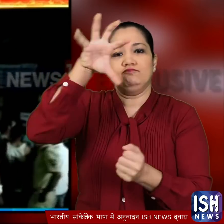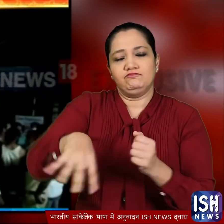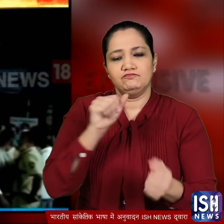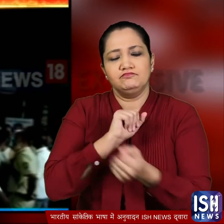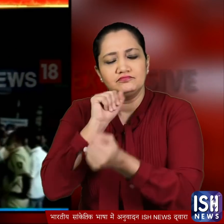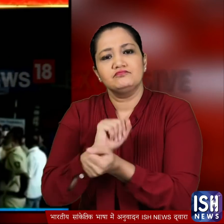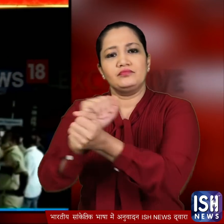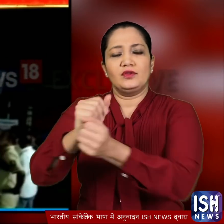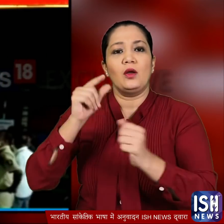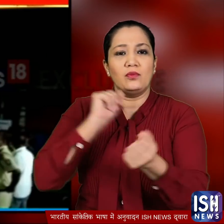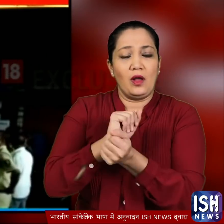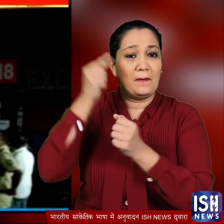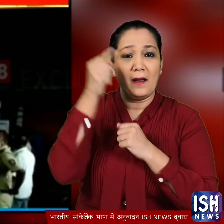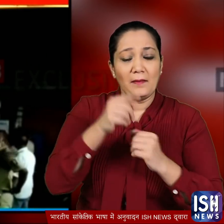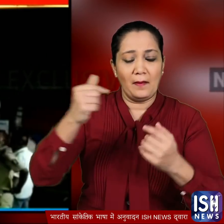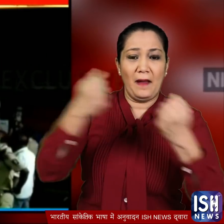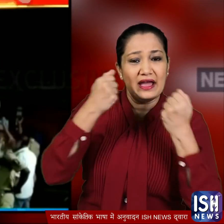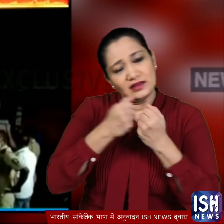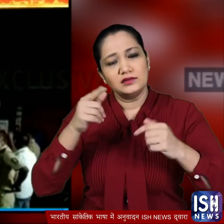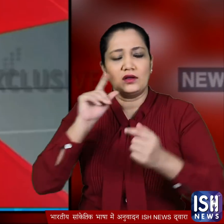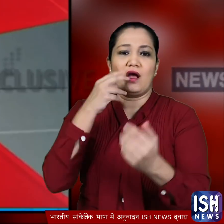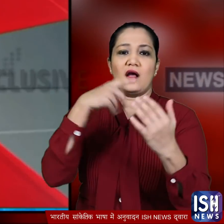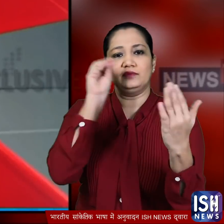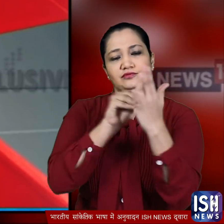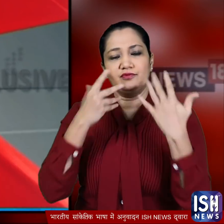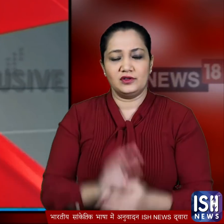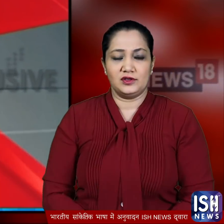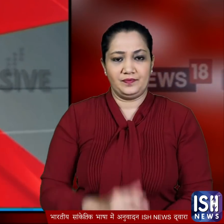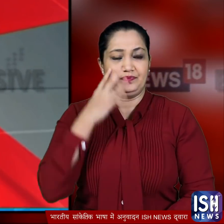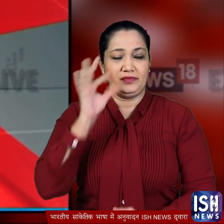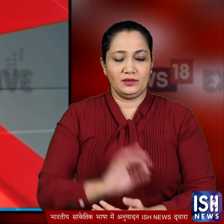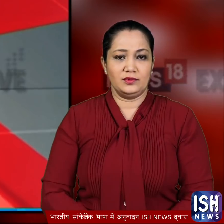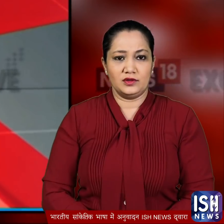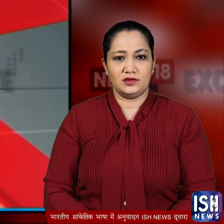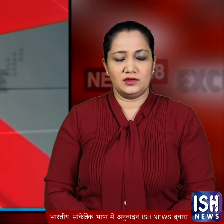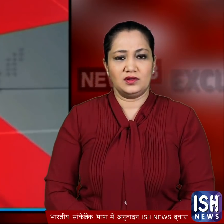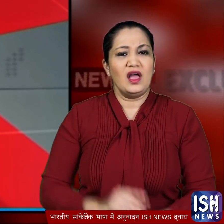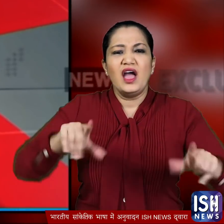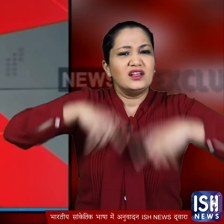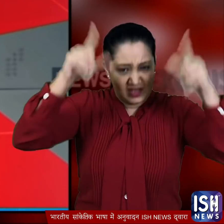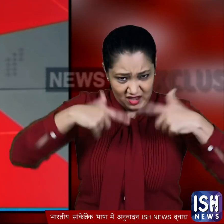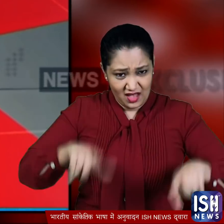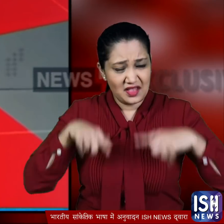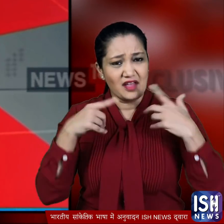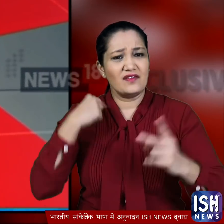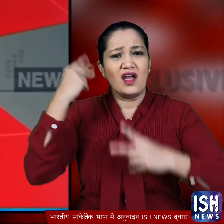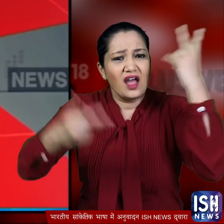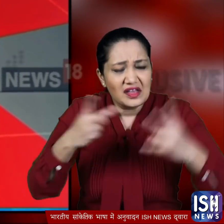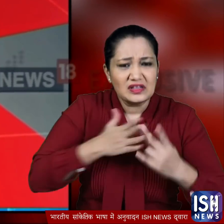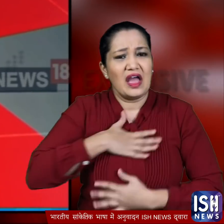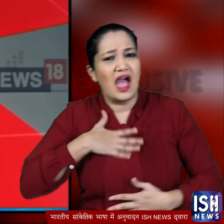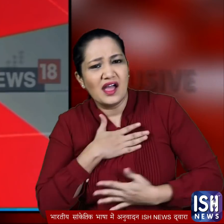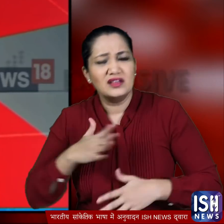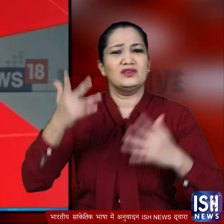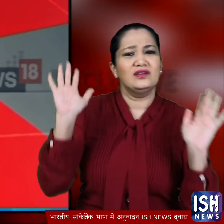पुलिस से मारपीट करने के आरोप में उसके खिलाफ मामला दर्ज कर लिया गया। सौभाग्य की एक बात है कि हम लोग जंगल में नहीं रहते कि सैर सपाटा और मस्ती